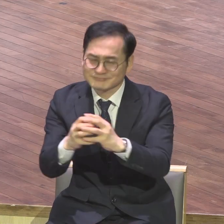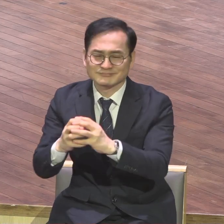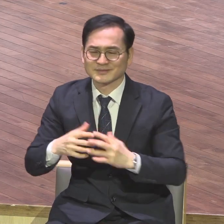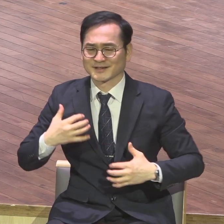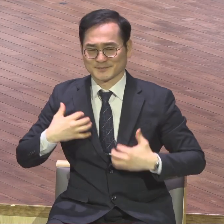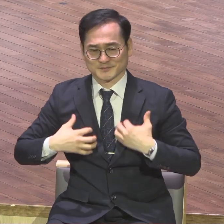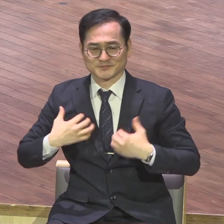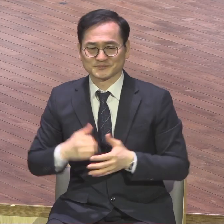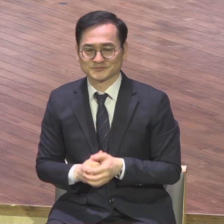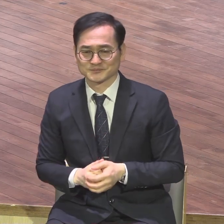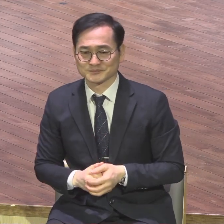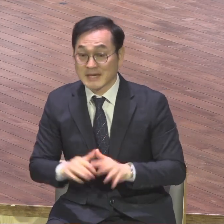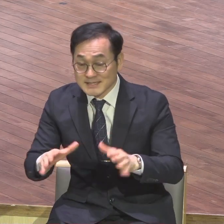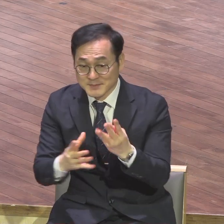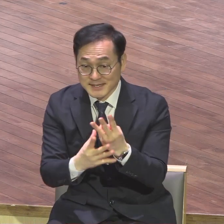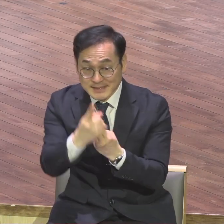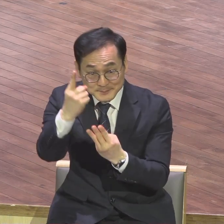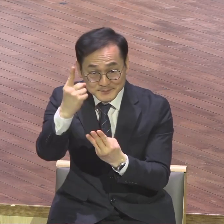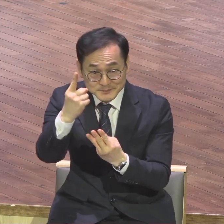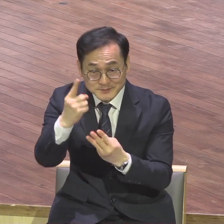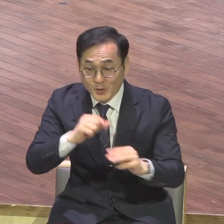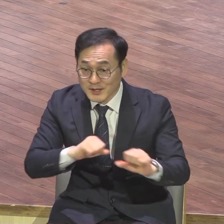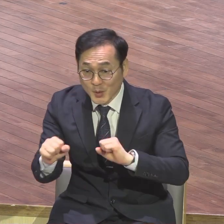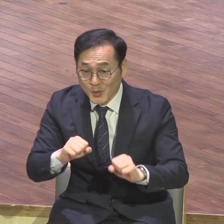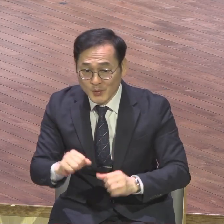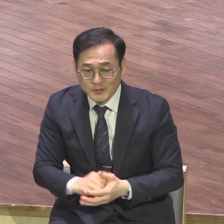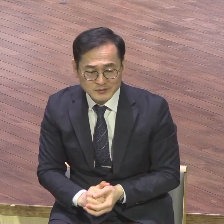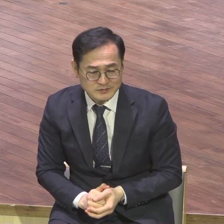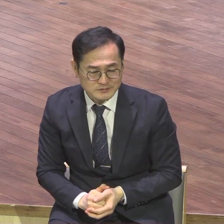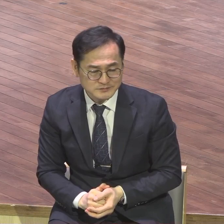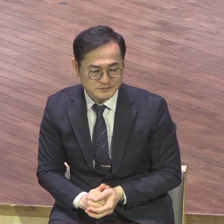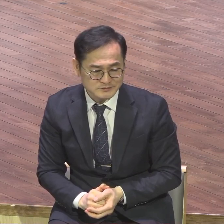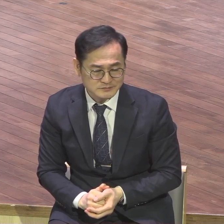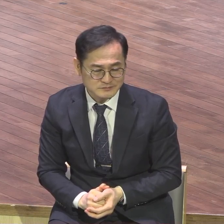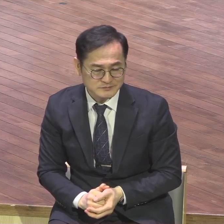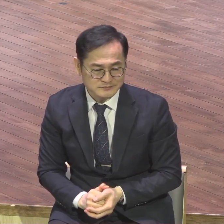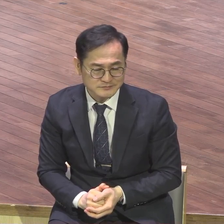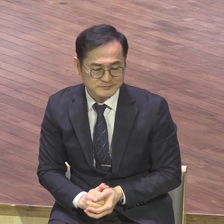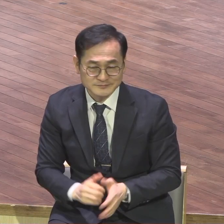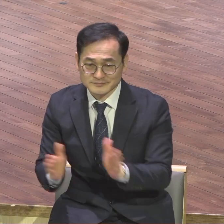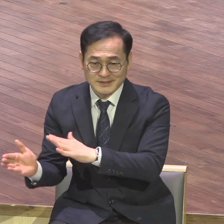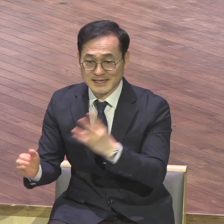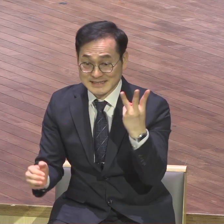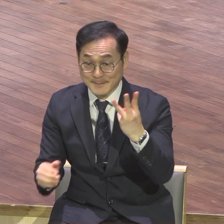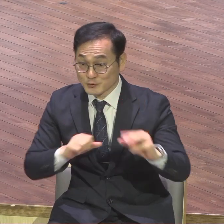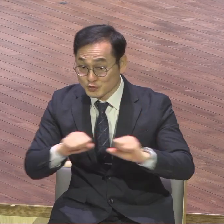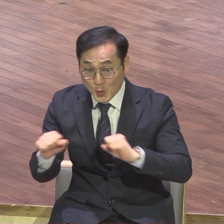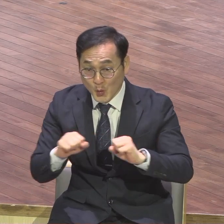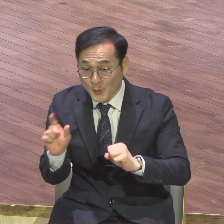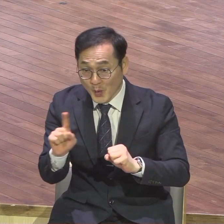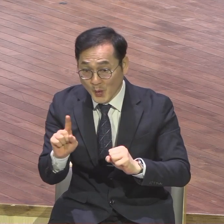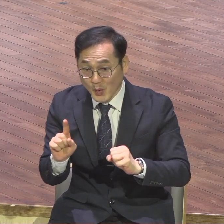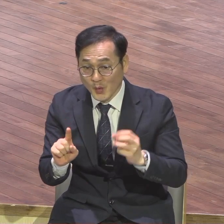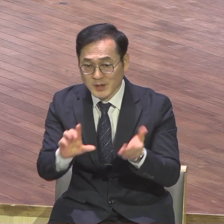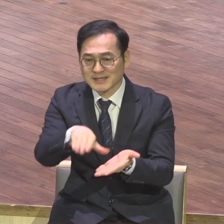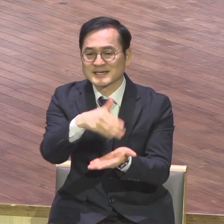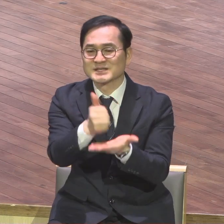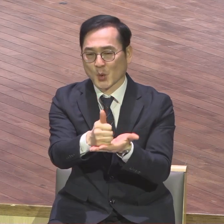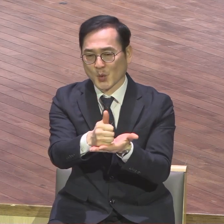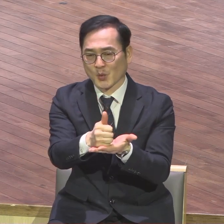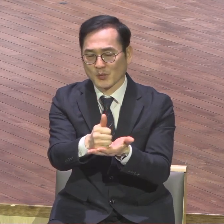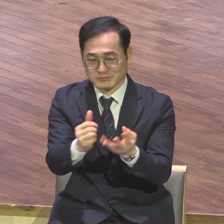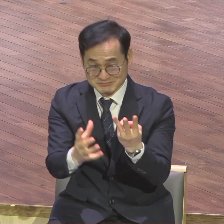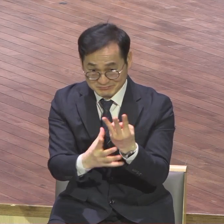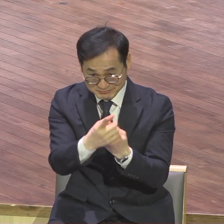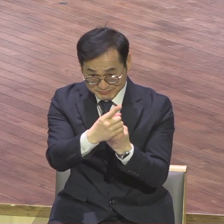삶 운동이 뭐냐? 그리스도만 드러내자. 그리스도 운동이에요. 그리스도 운동. 그리스도면 끝나는 것이다. 이 삶 운동.